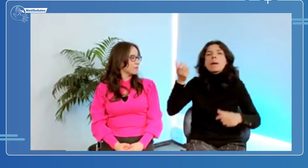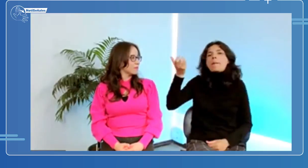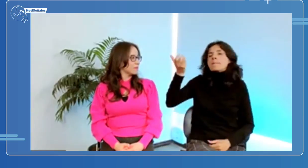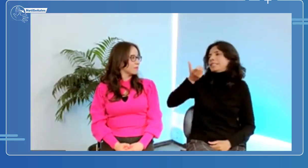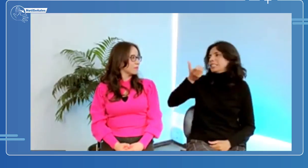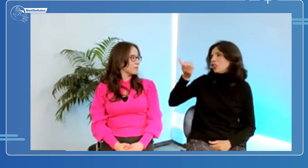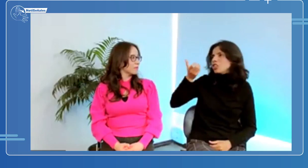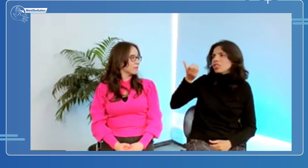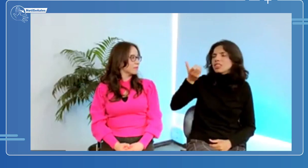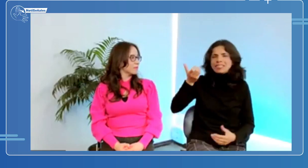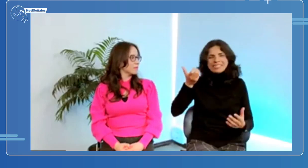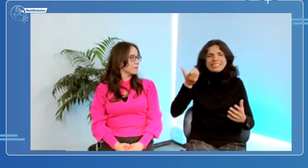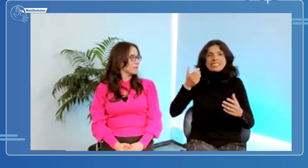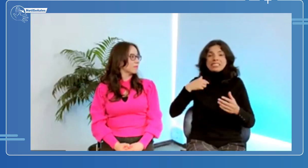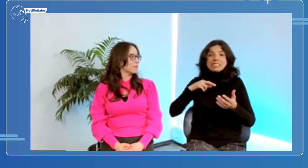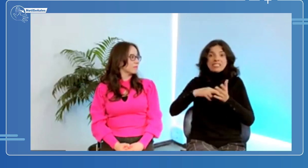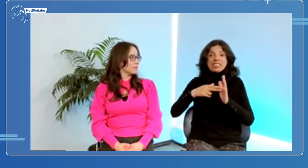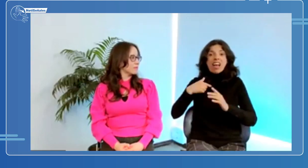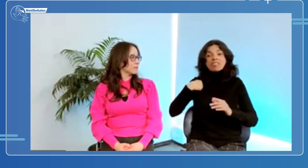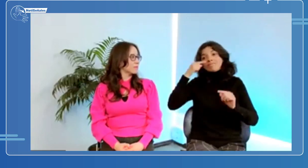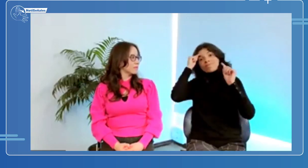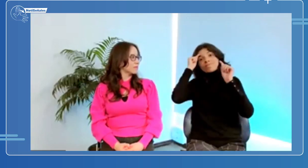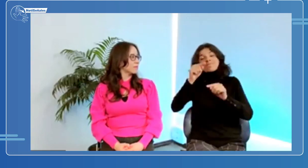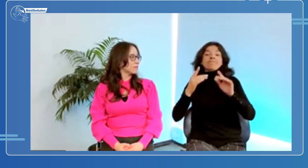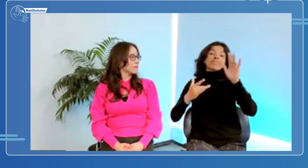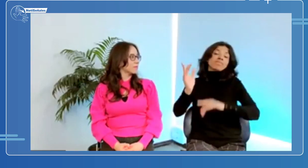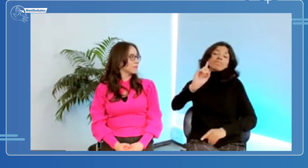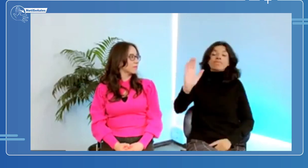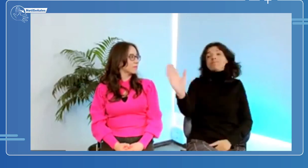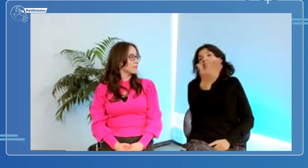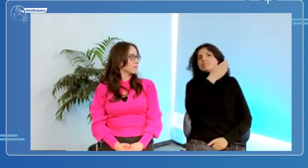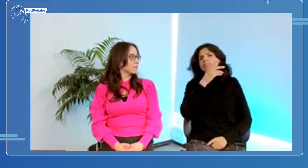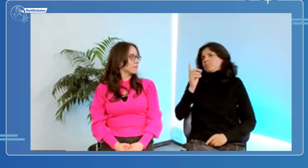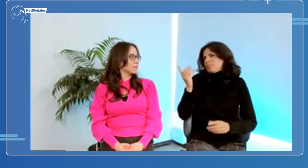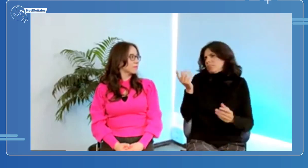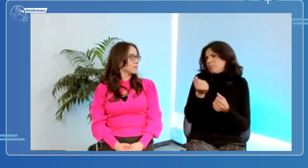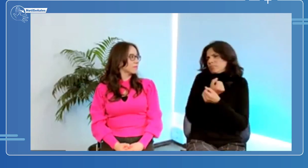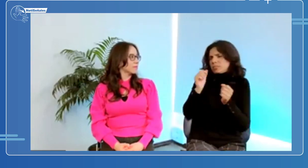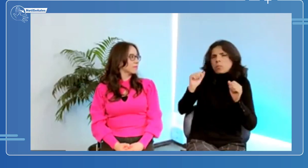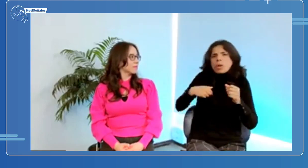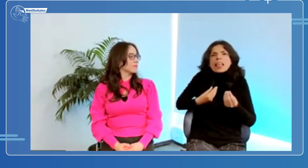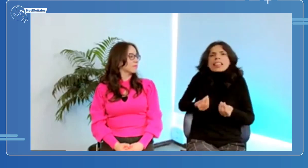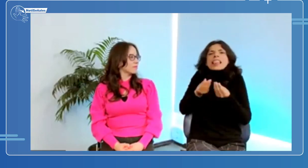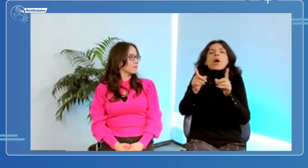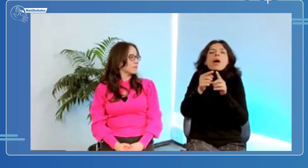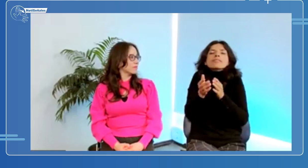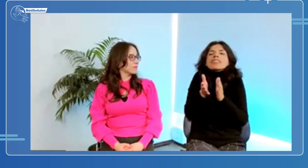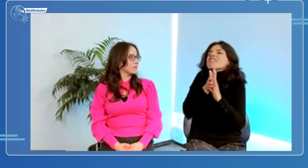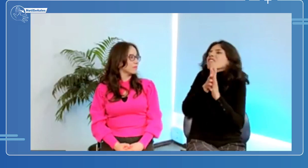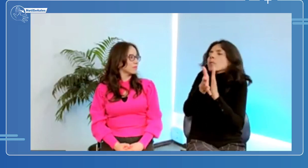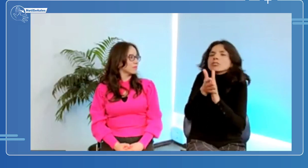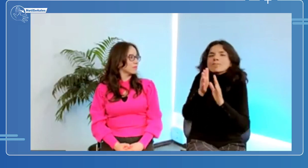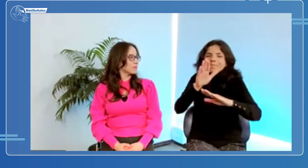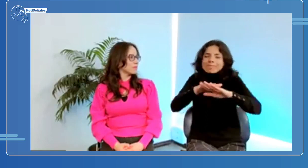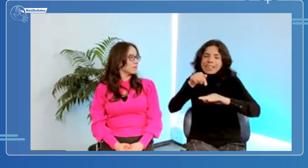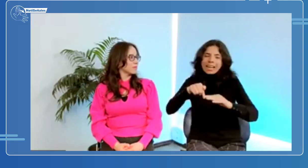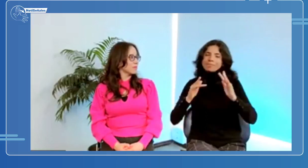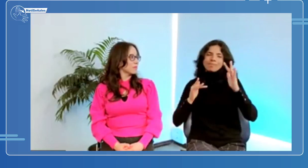van porque pues pensando en la pensión, pensando en diferentes puntos, y no es como ustedes saben, sino nosotros damos